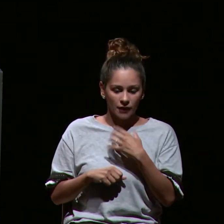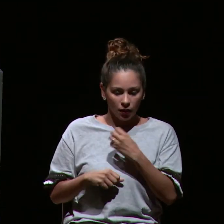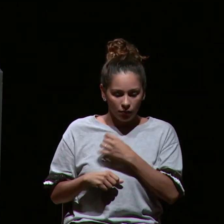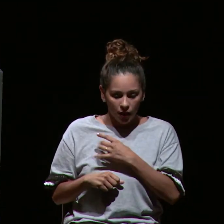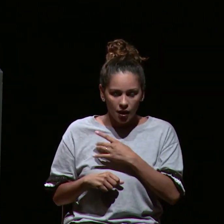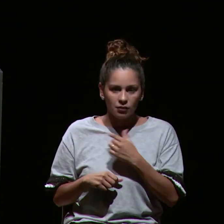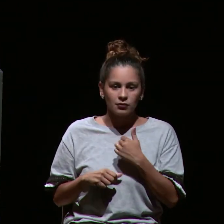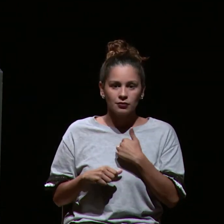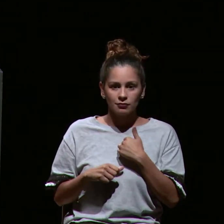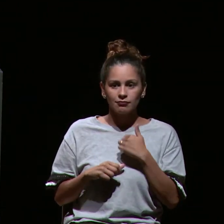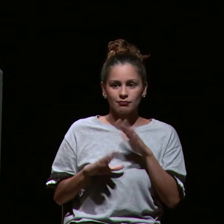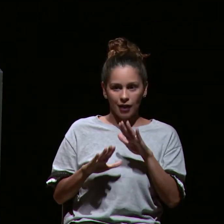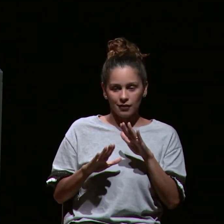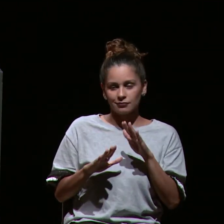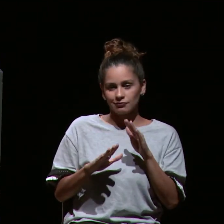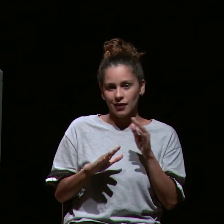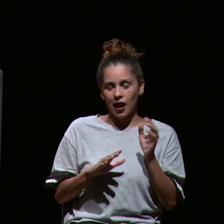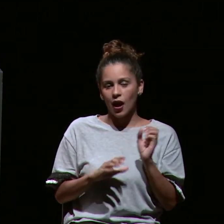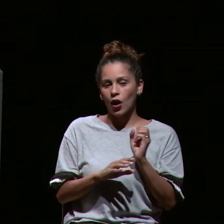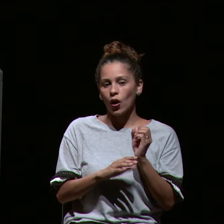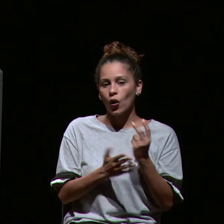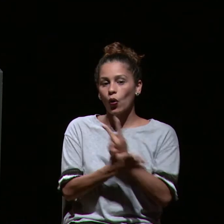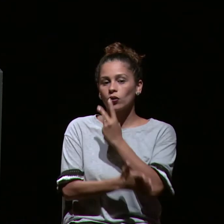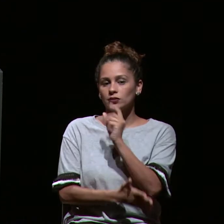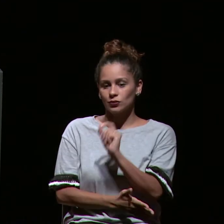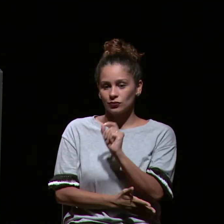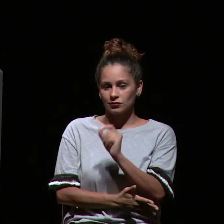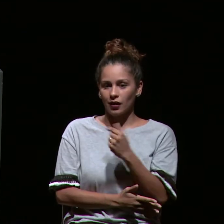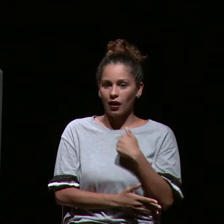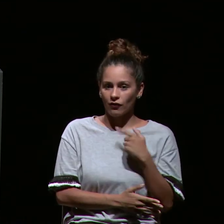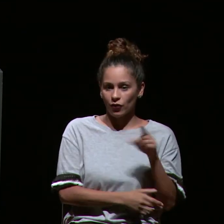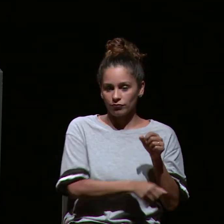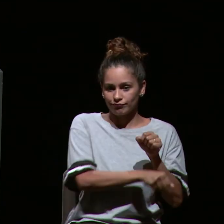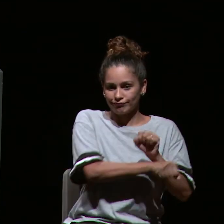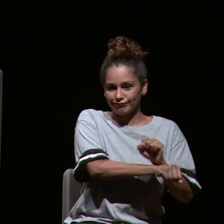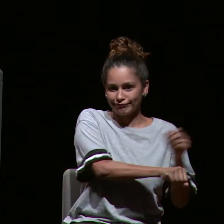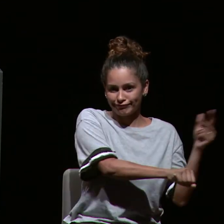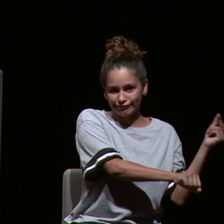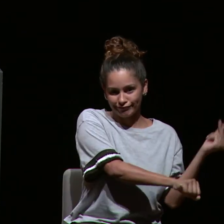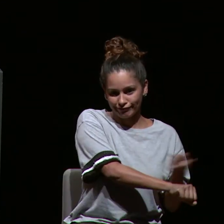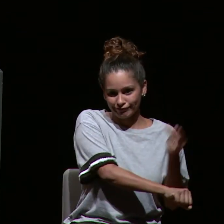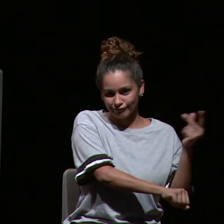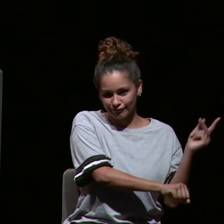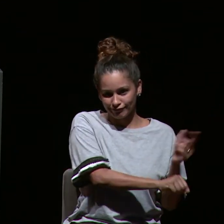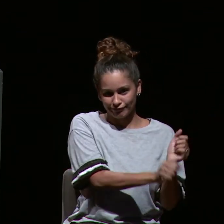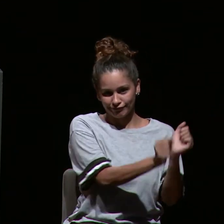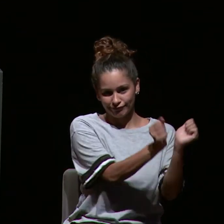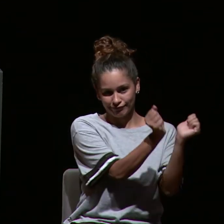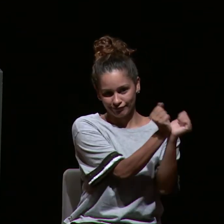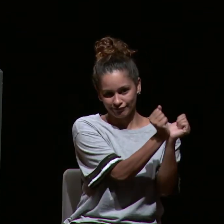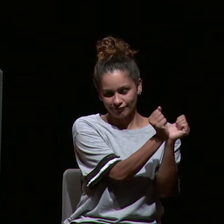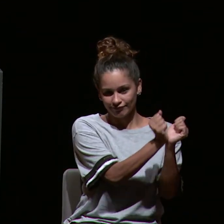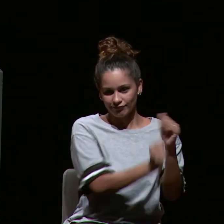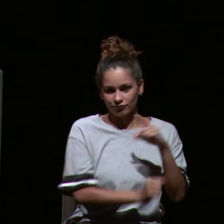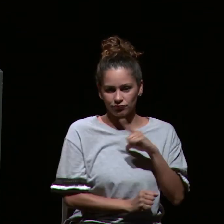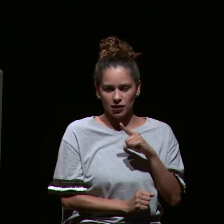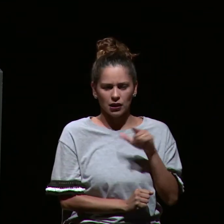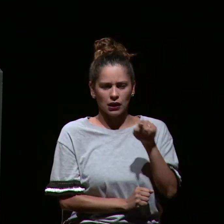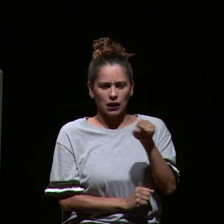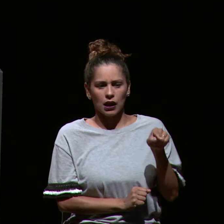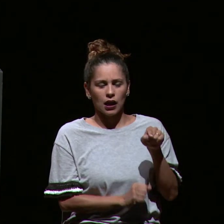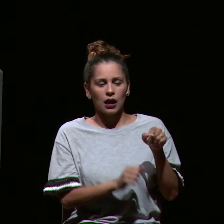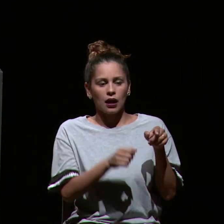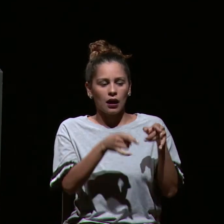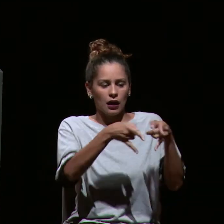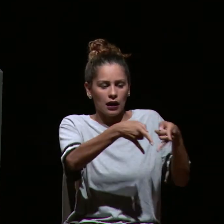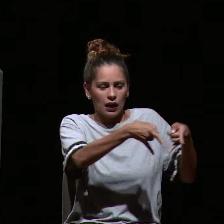outras vezes, como veremos. Eu fui para o tronco, no lugar onde também era a enfermaria dos homens. Cabiam 50 camas de cada lado, pois nela